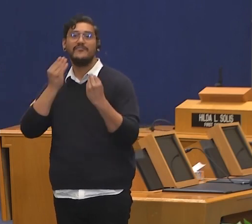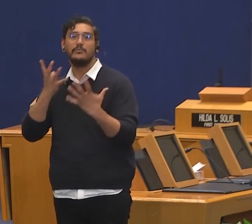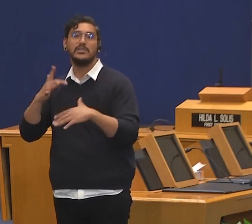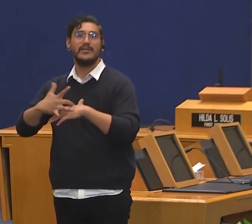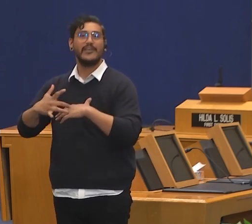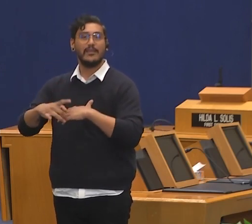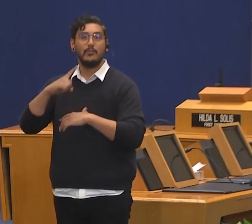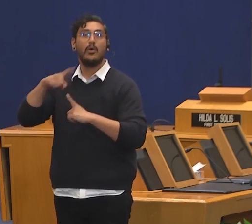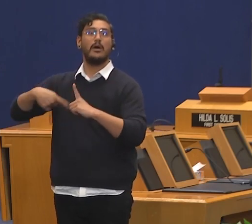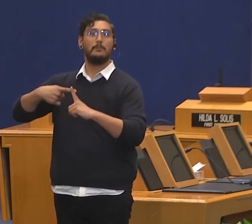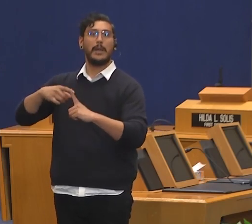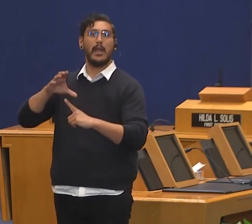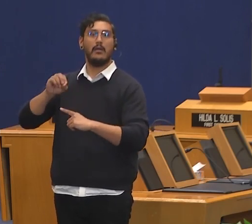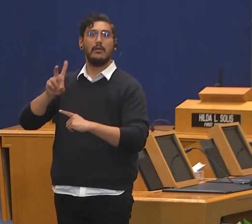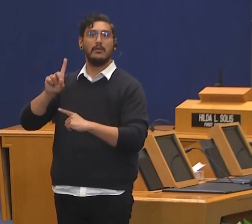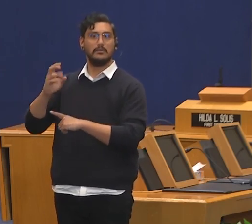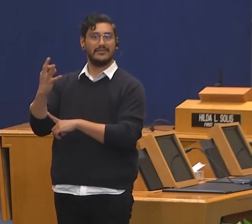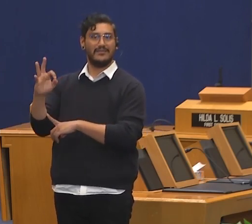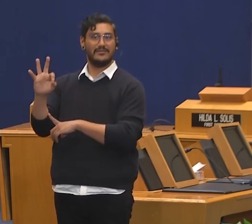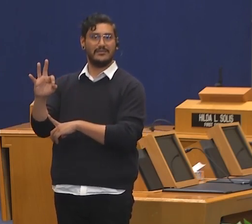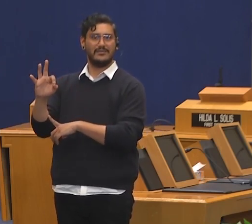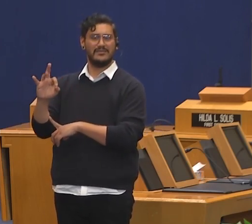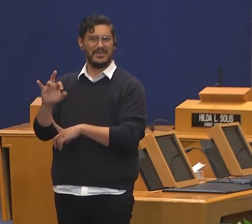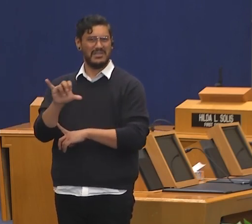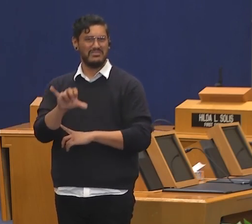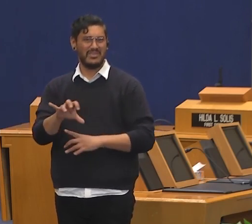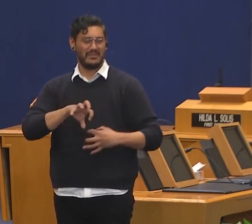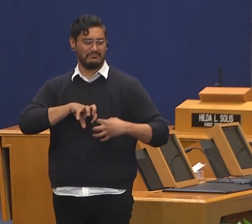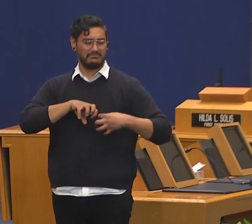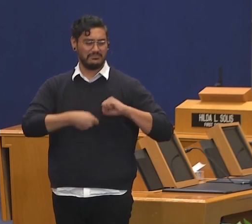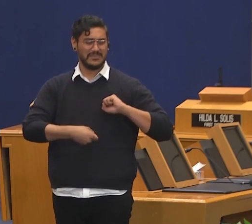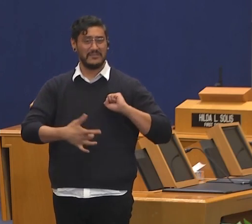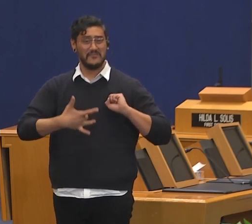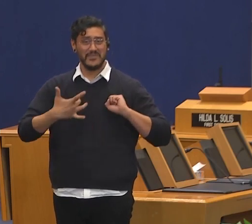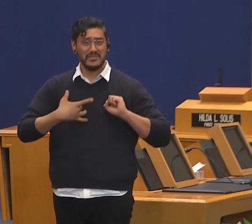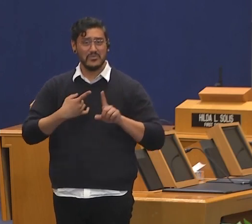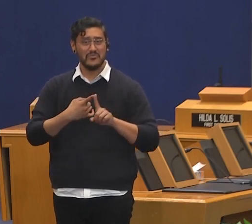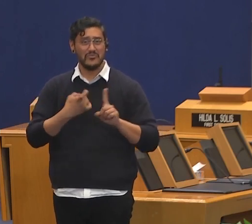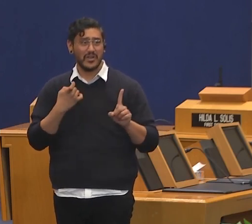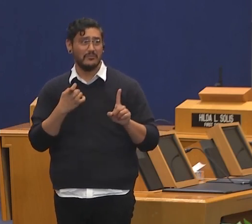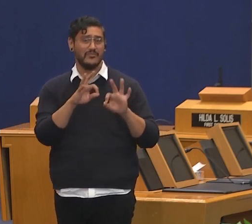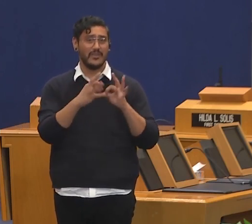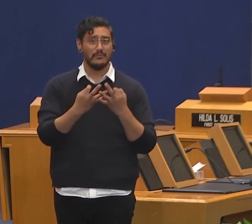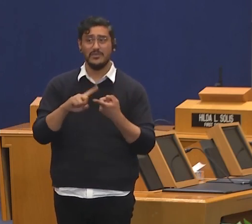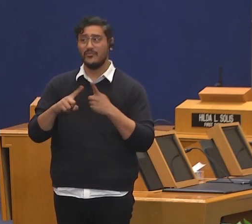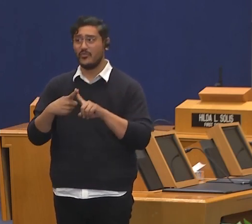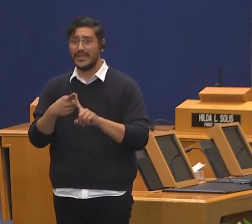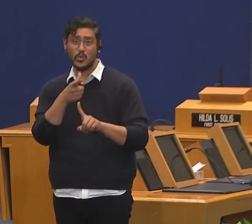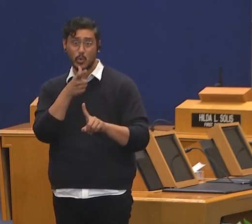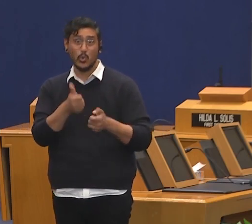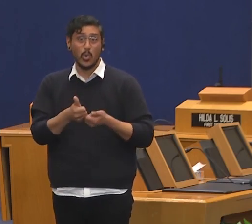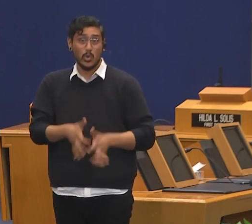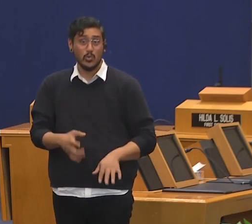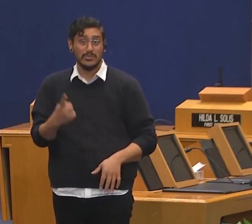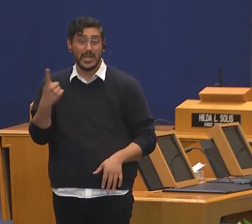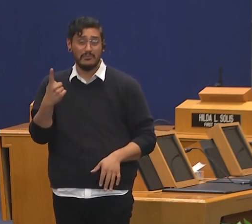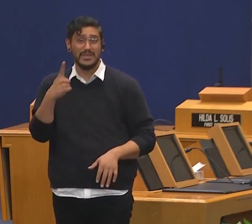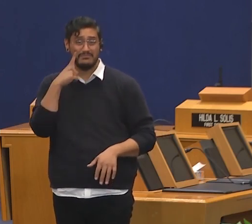COVID-19. El dolor experimentado por las familias y amigos de las personas que han fallecido por